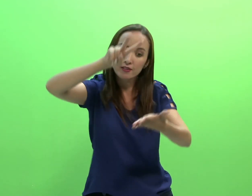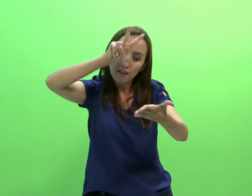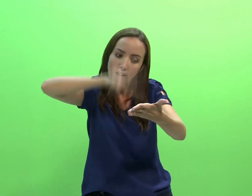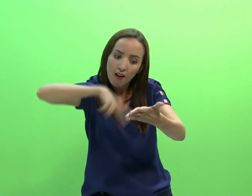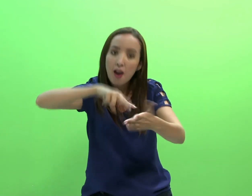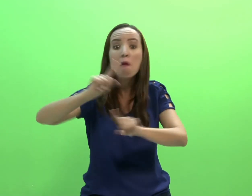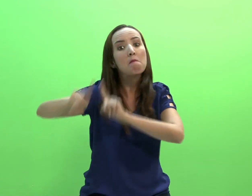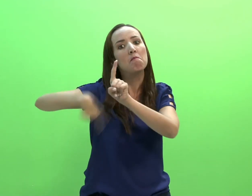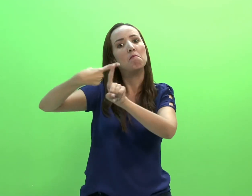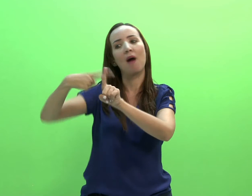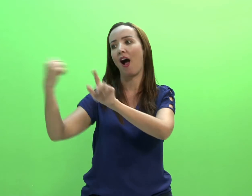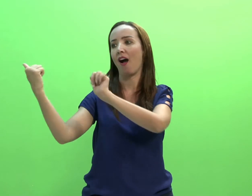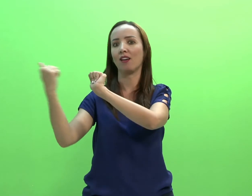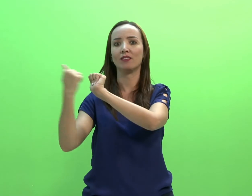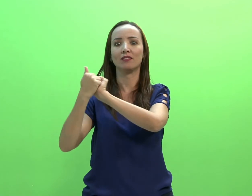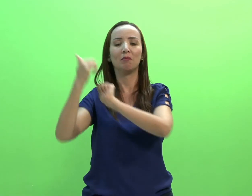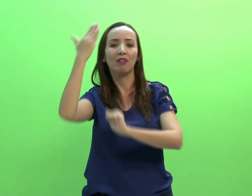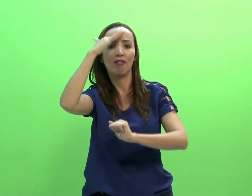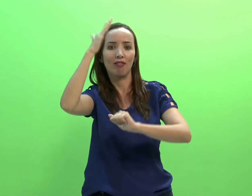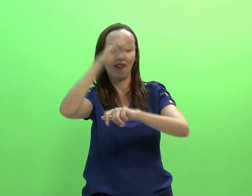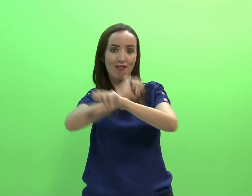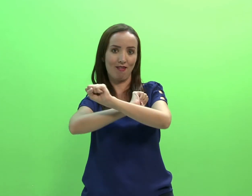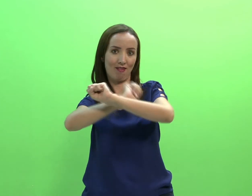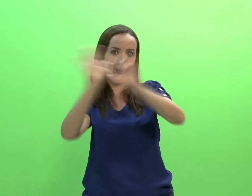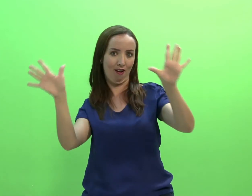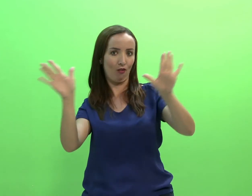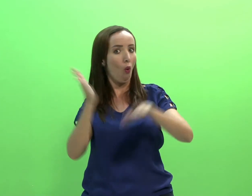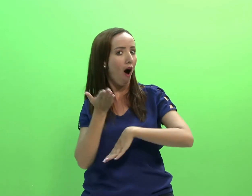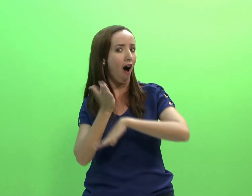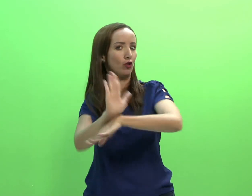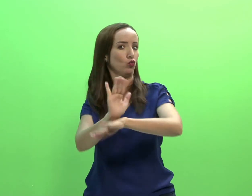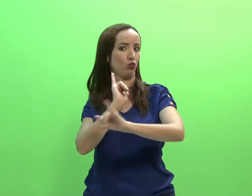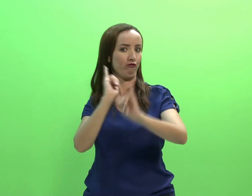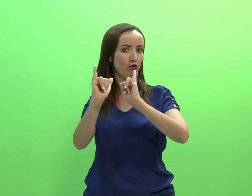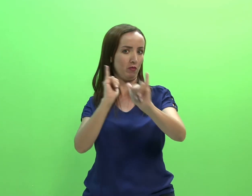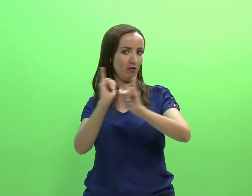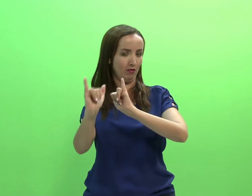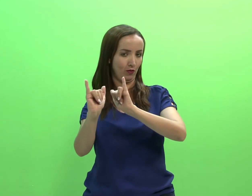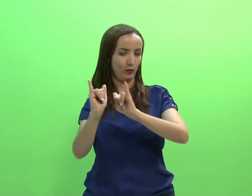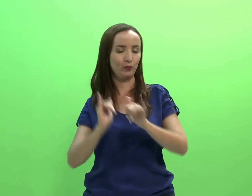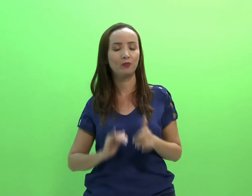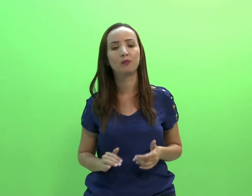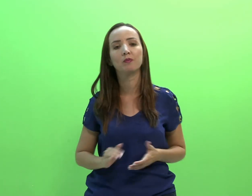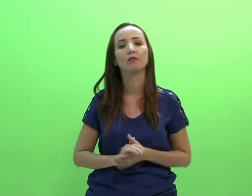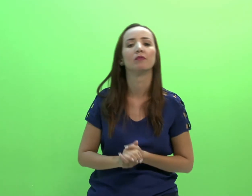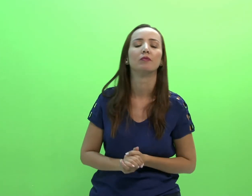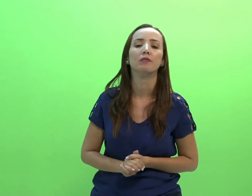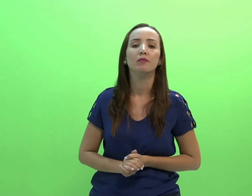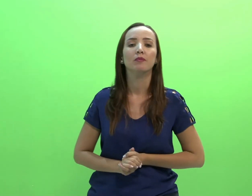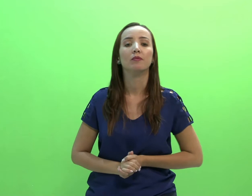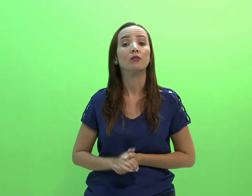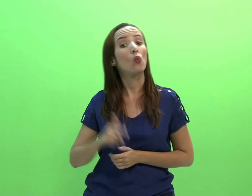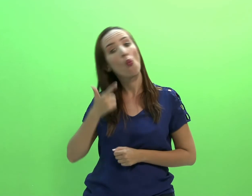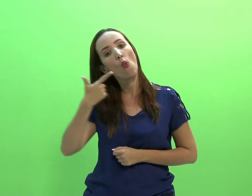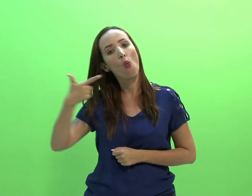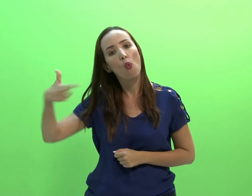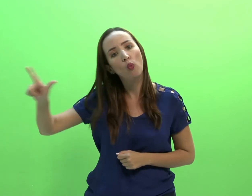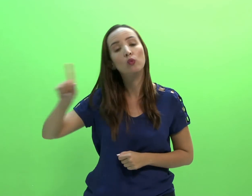pode simplesmente colocar a sua opinião ali para esclarecer. Então, vai ajudar, vai informar.